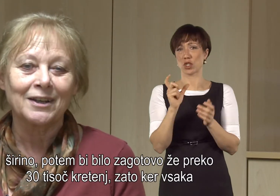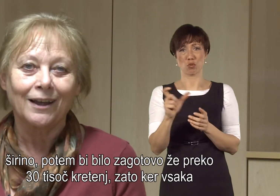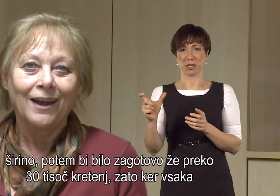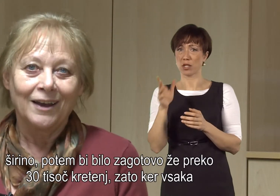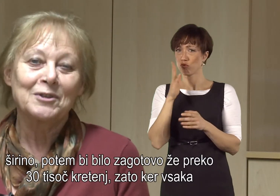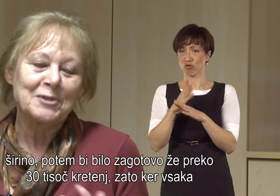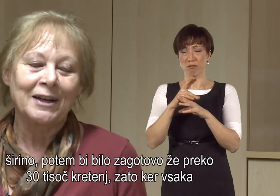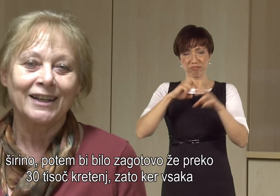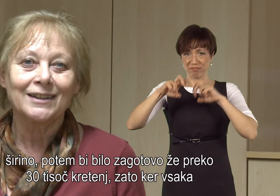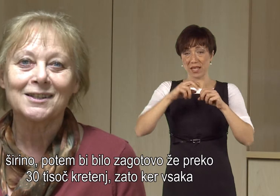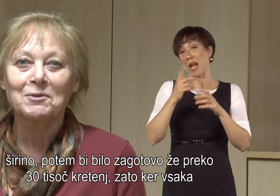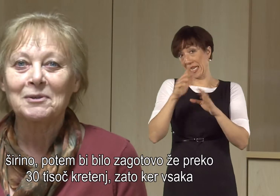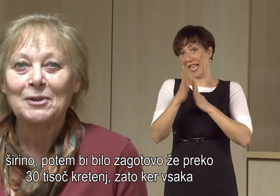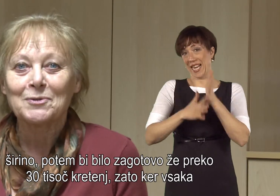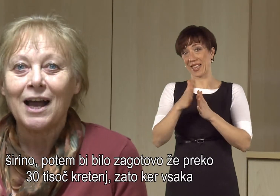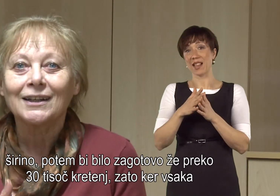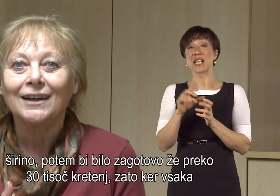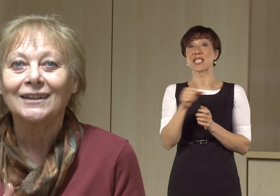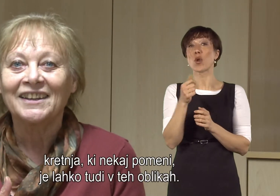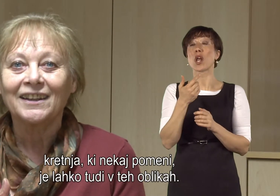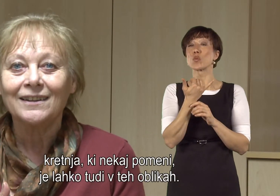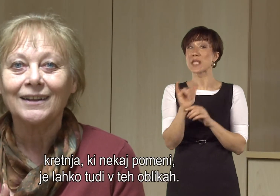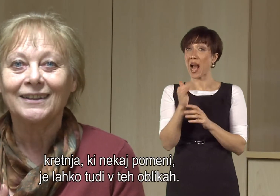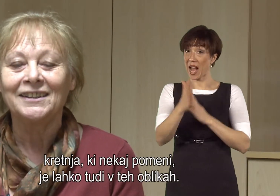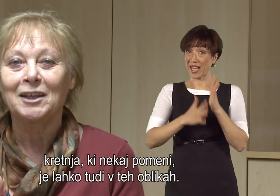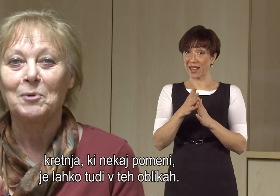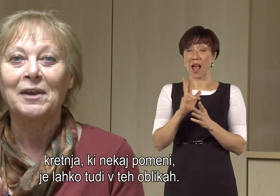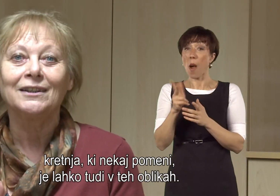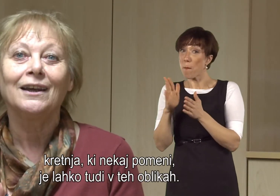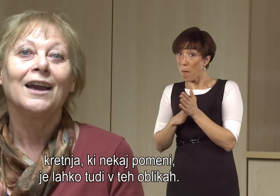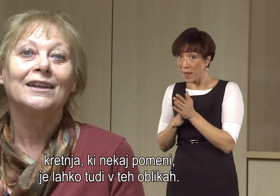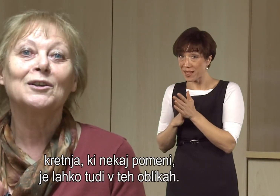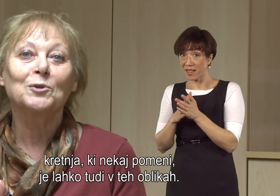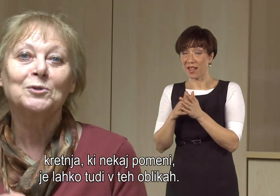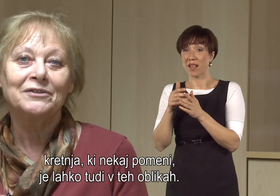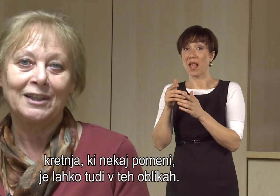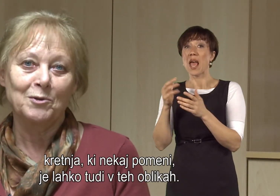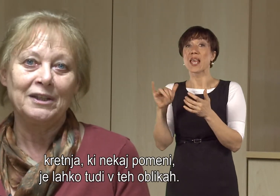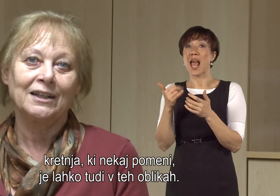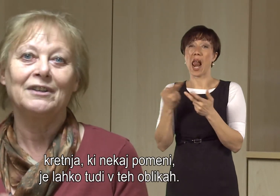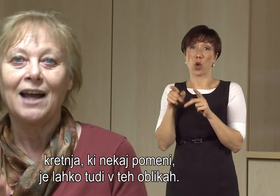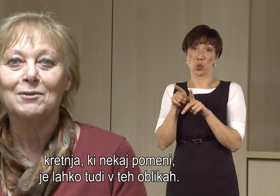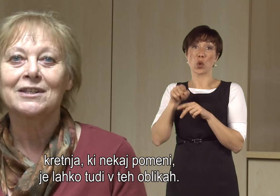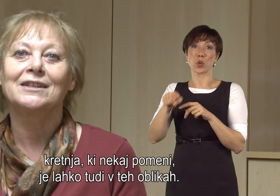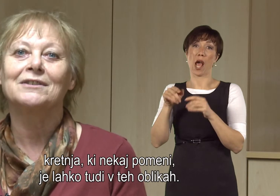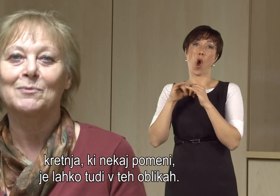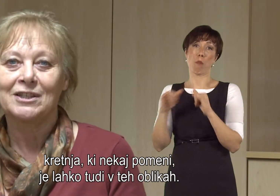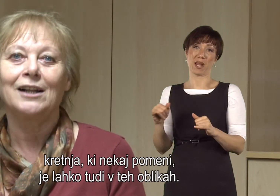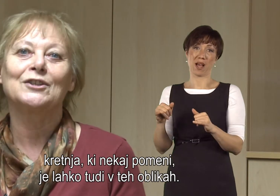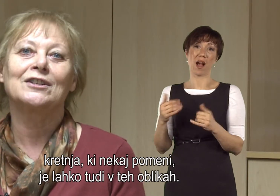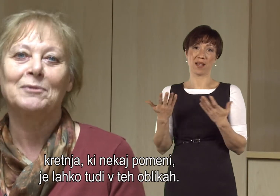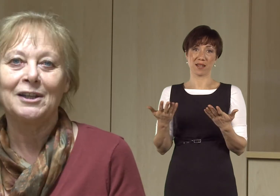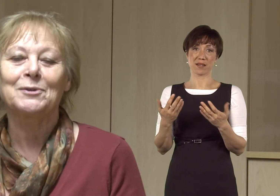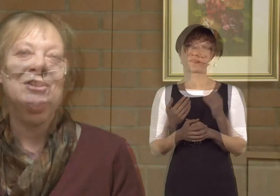besed, oziroma kreten, zato ker pač vsaka kretna, ki nekaj pomeni, je lahko tudi v teh oblikah.